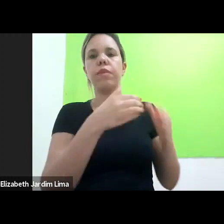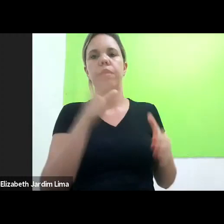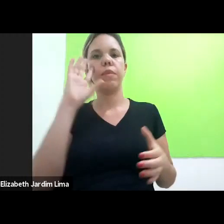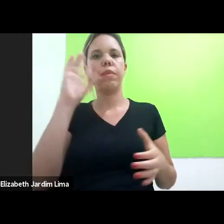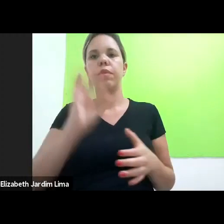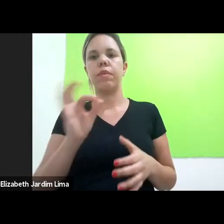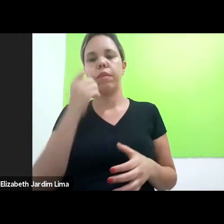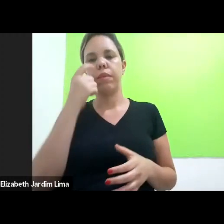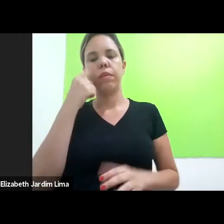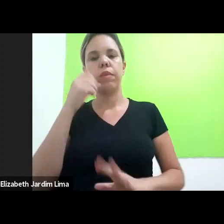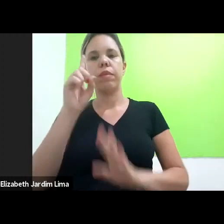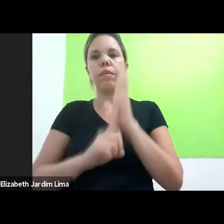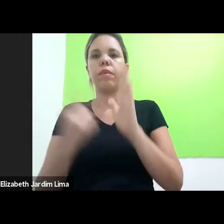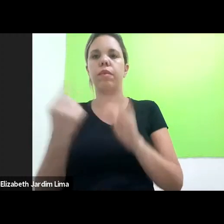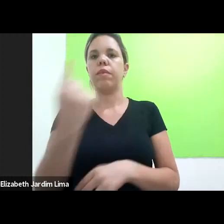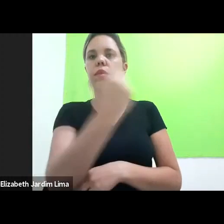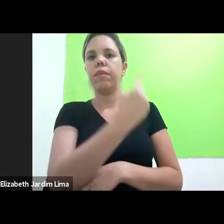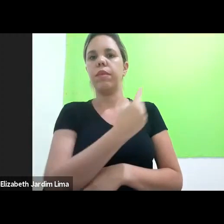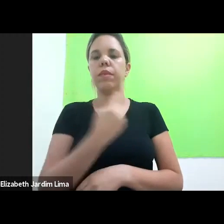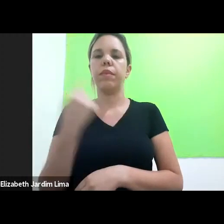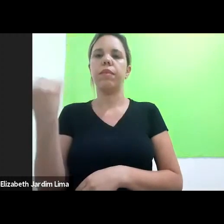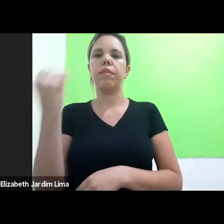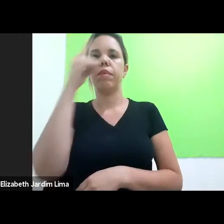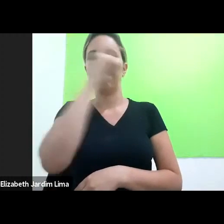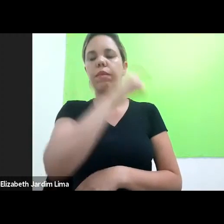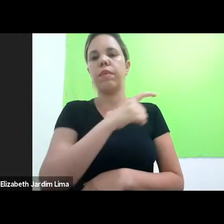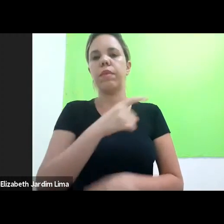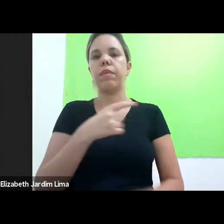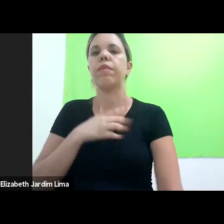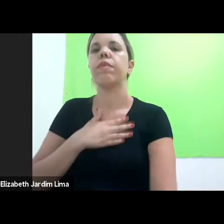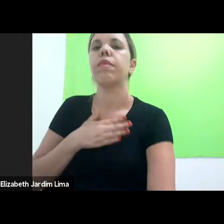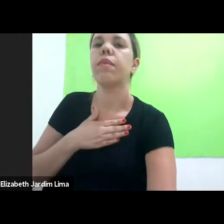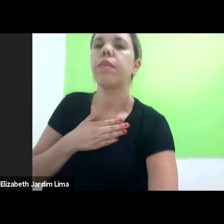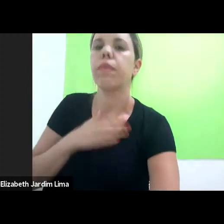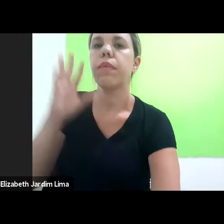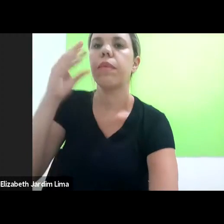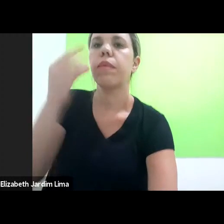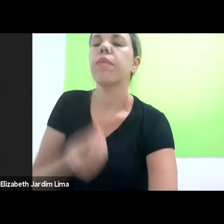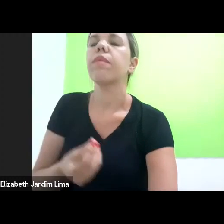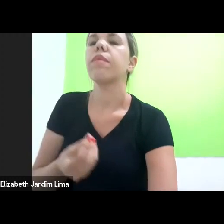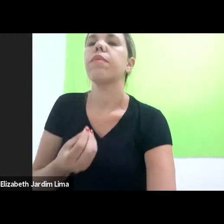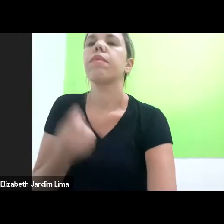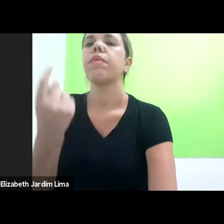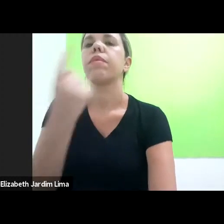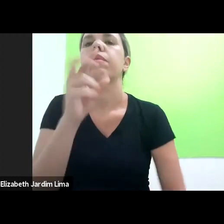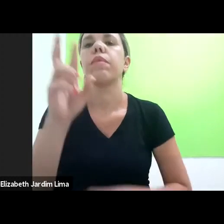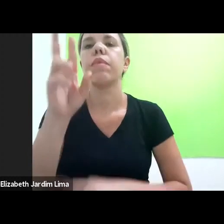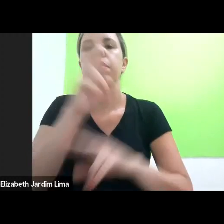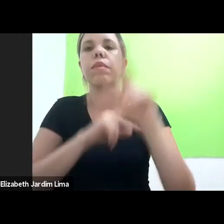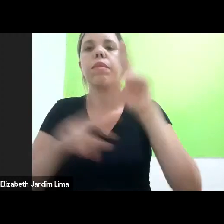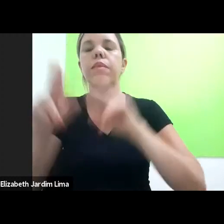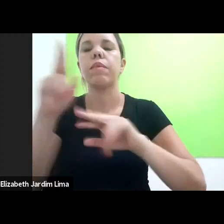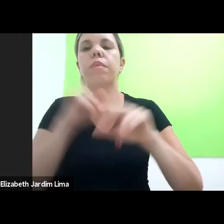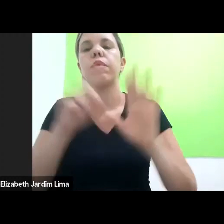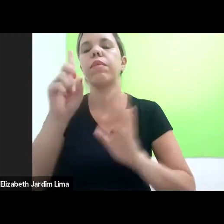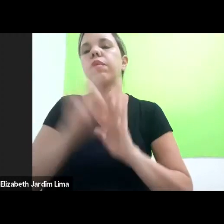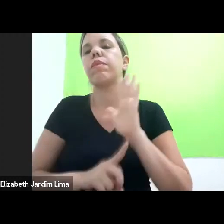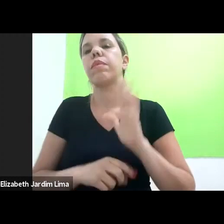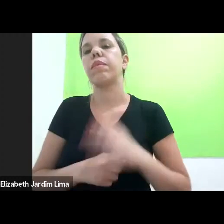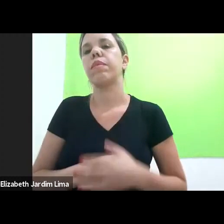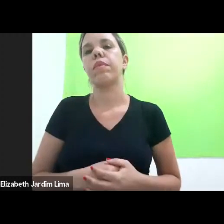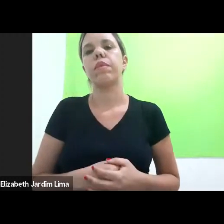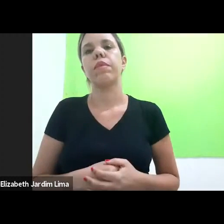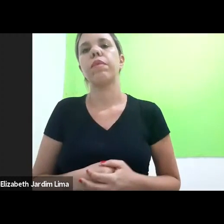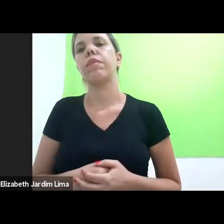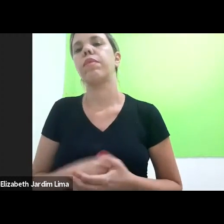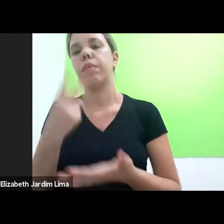direito individualista, foi muita dificuldade minha de entender essa individualidade do direito. E, ao